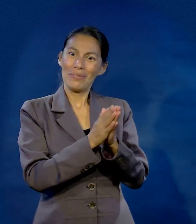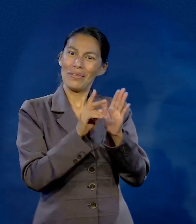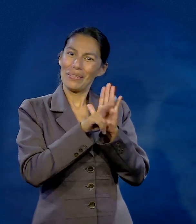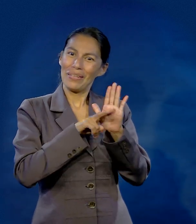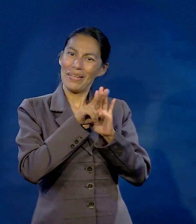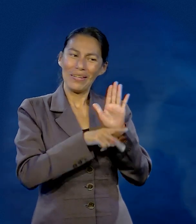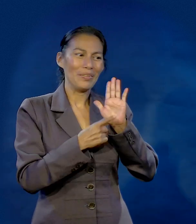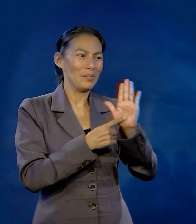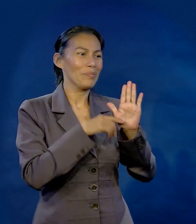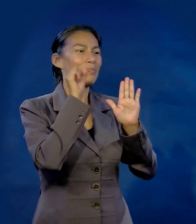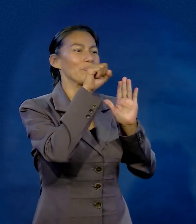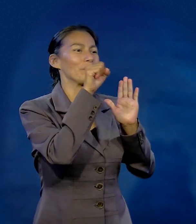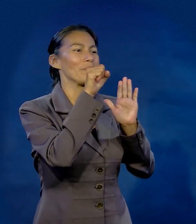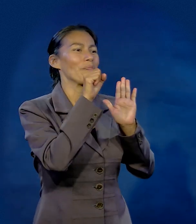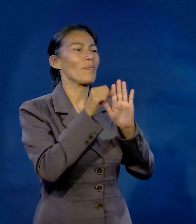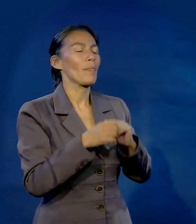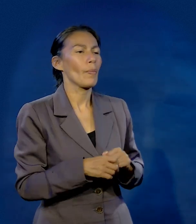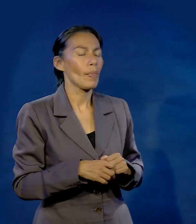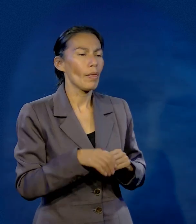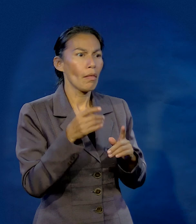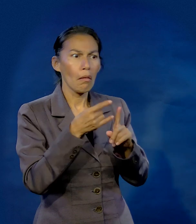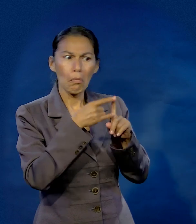de conseguir ese video